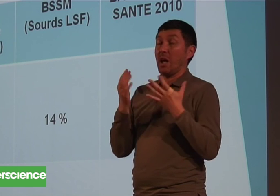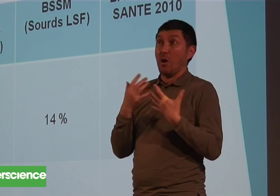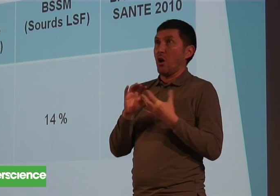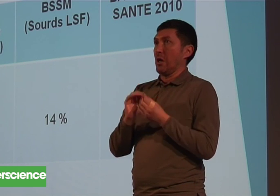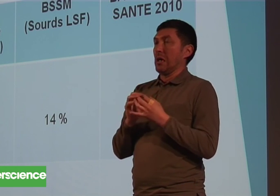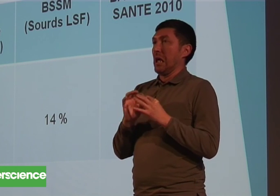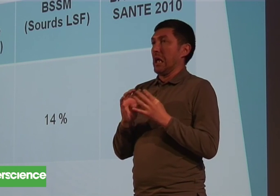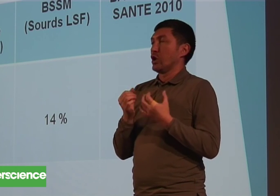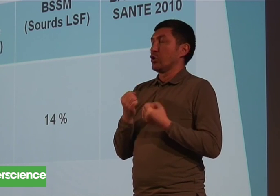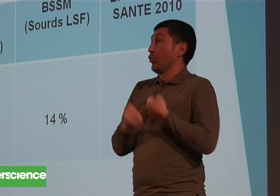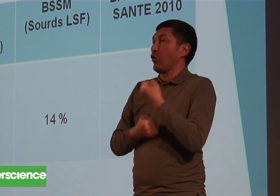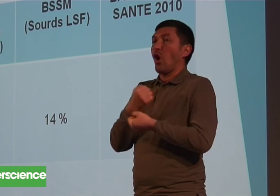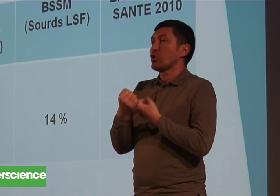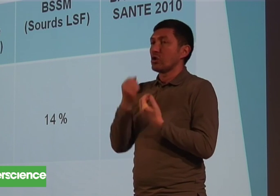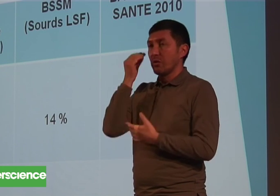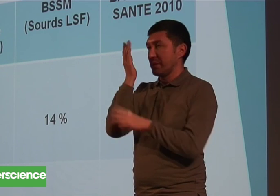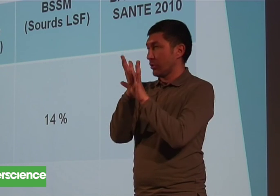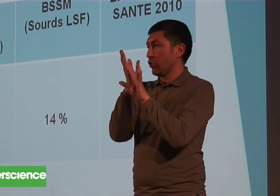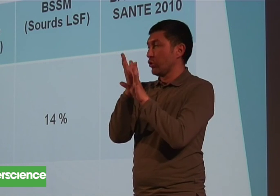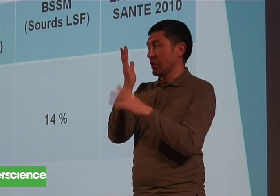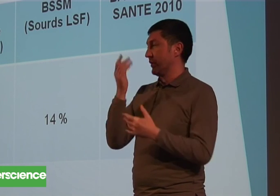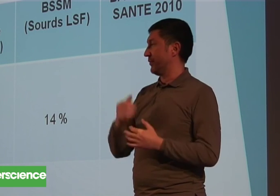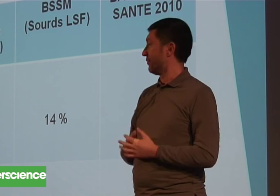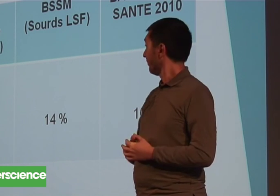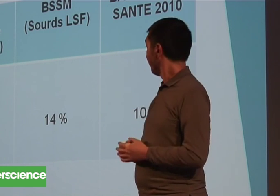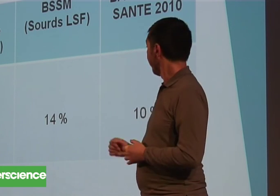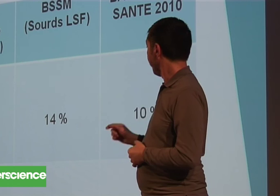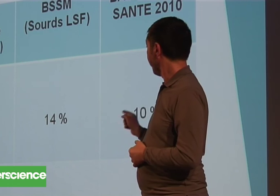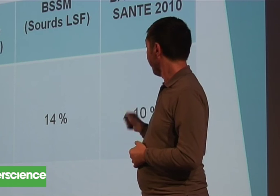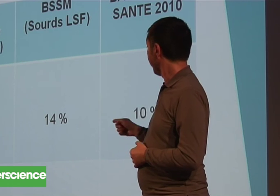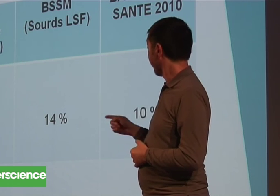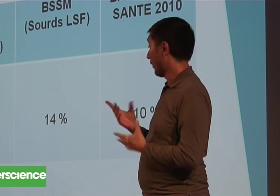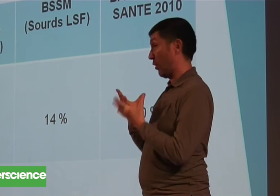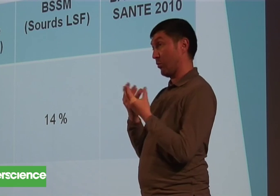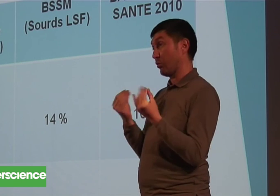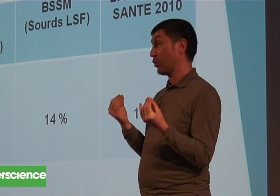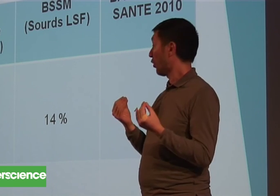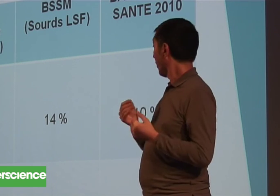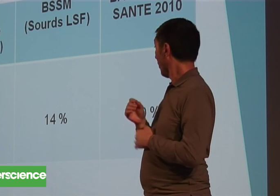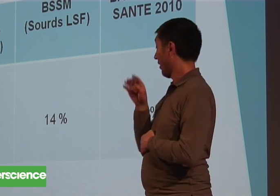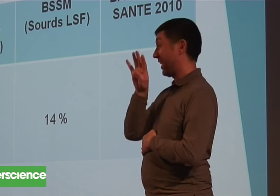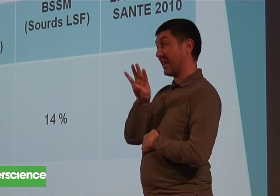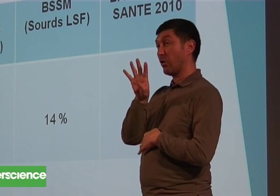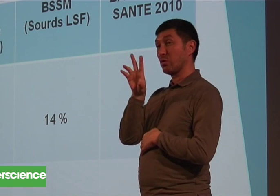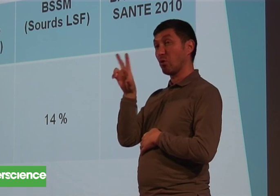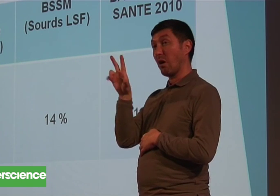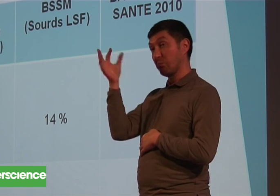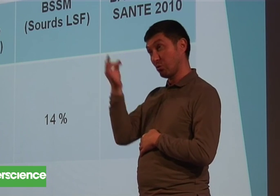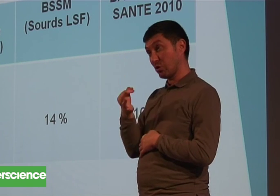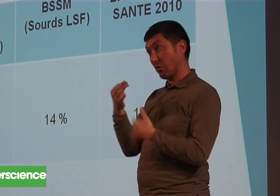moins, 43% des sourds sont en situation de détresse psychologique contre 17% dans la population générale.